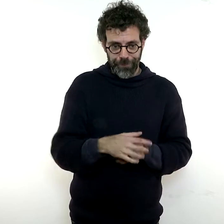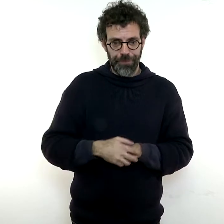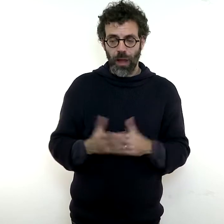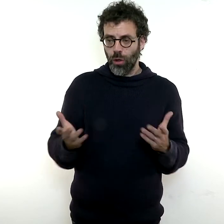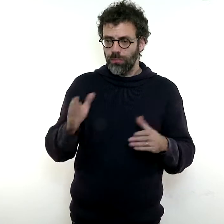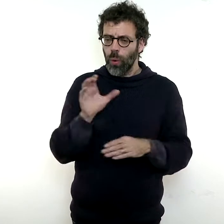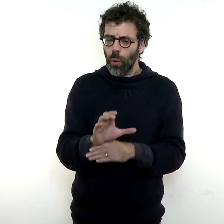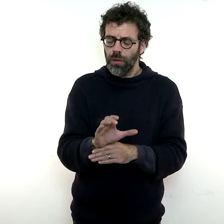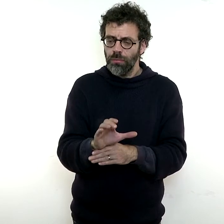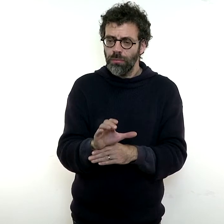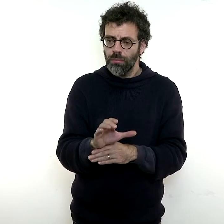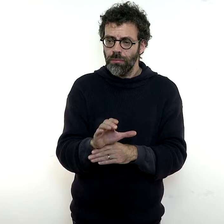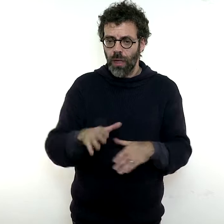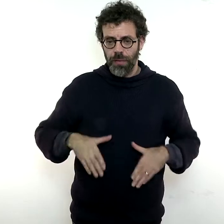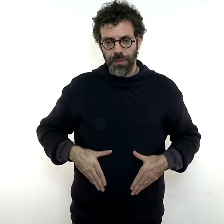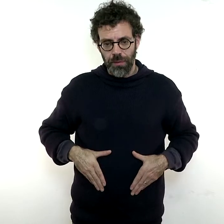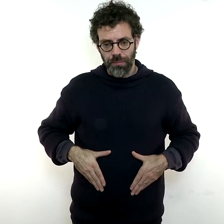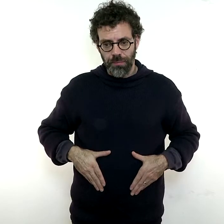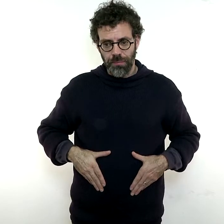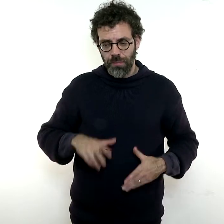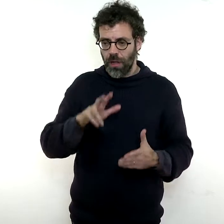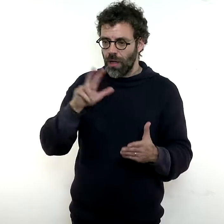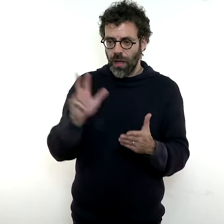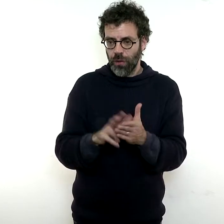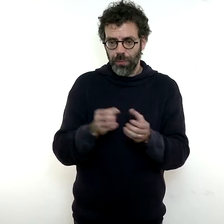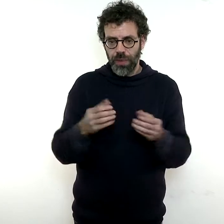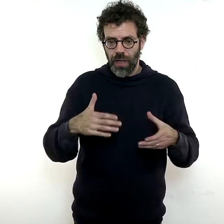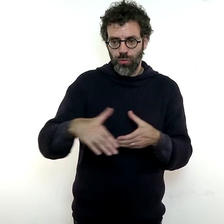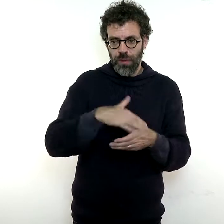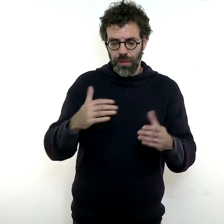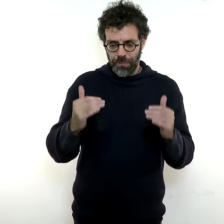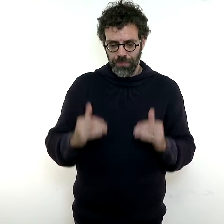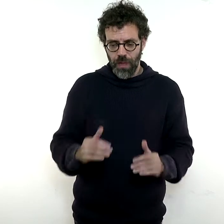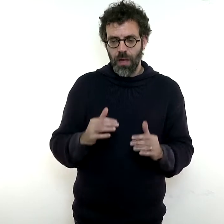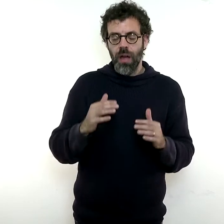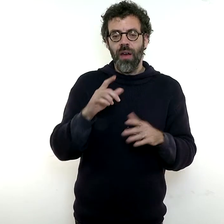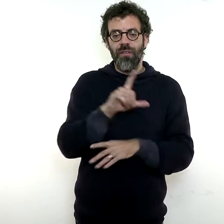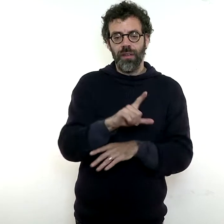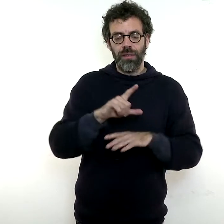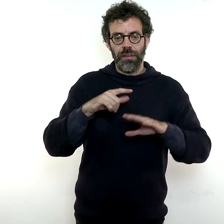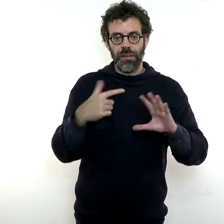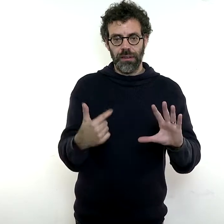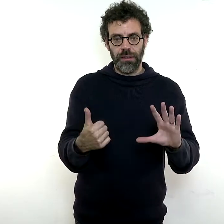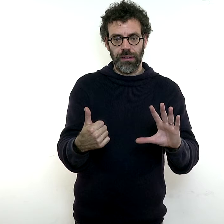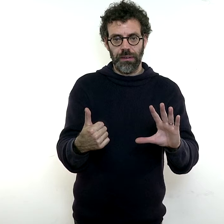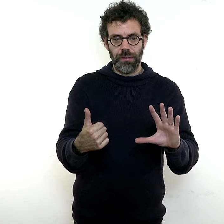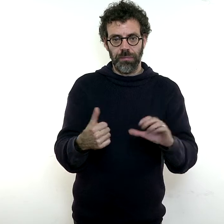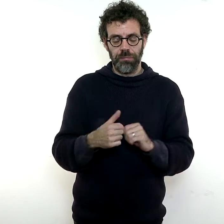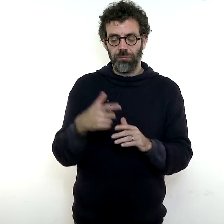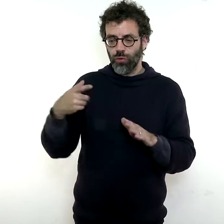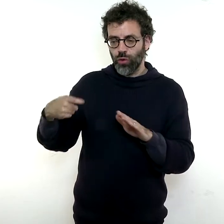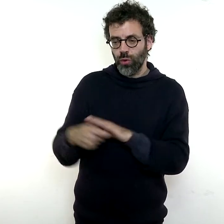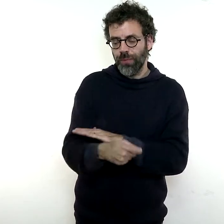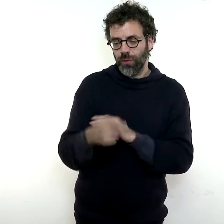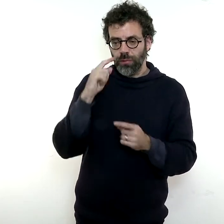Qui est contre? Qui s'abstient? Adopté à l'unanimité. Affaire 26, il s'agit de l'attribution des